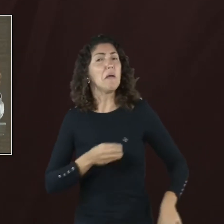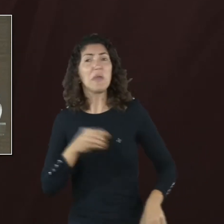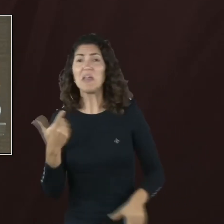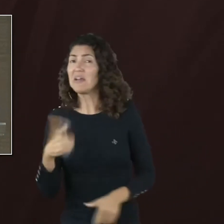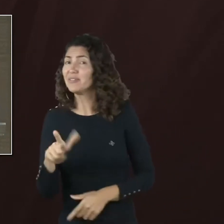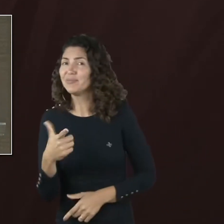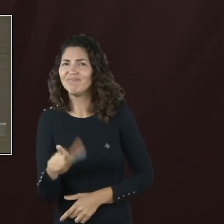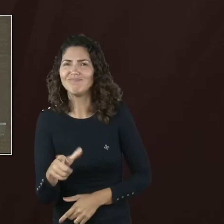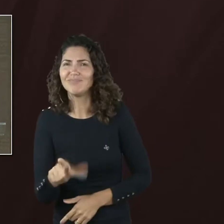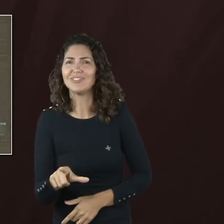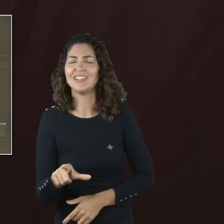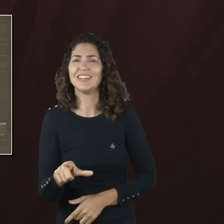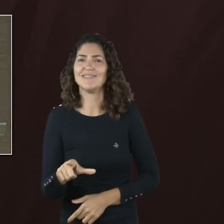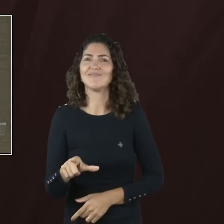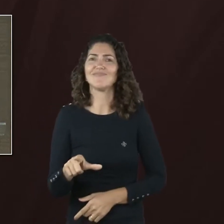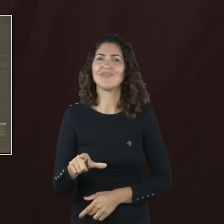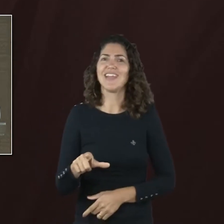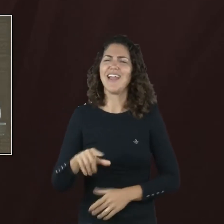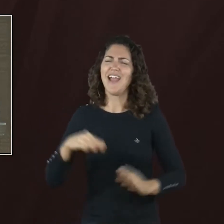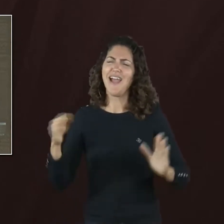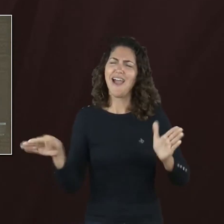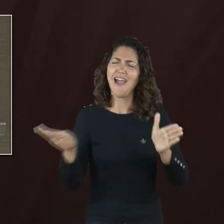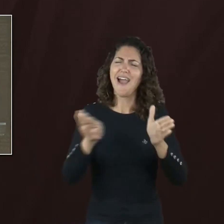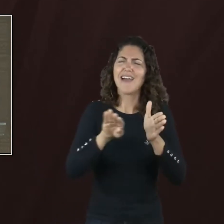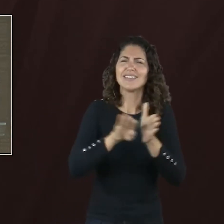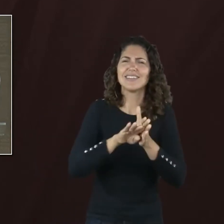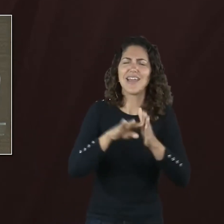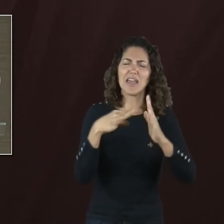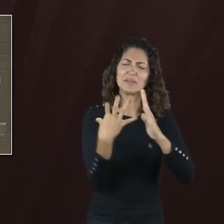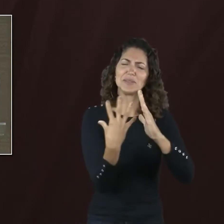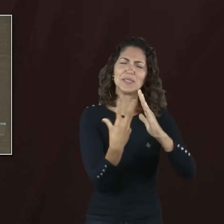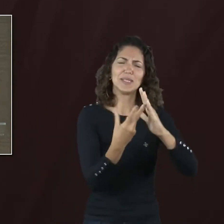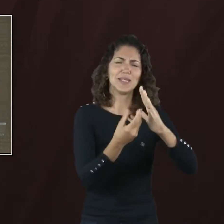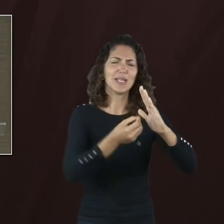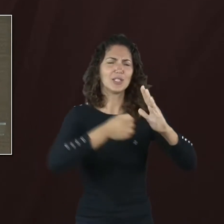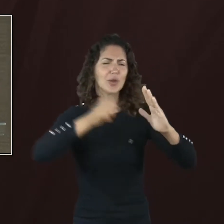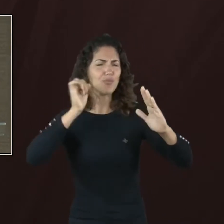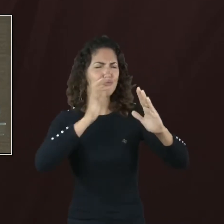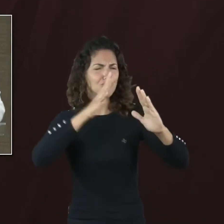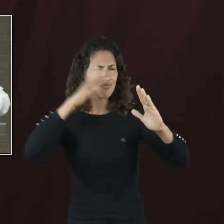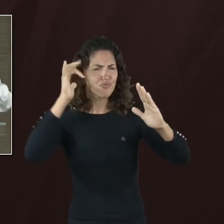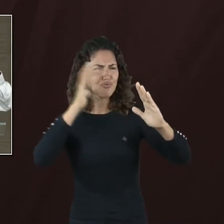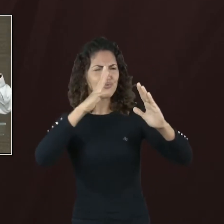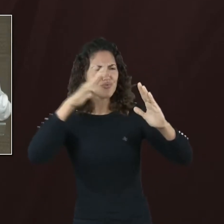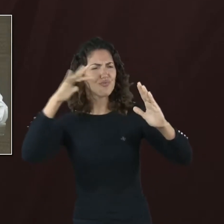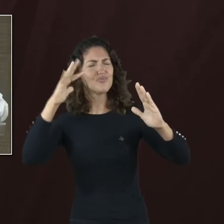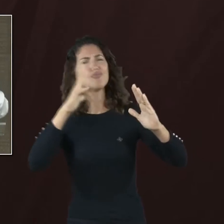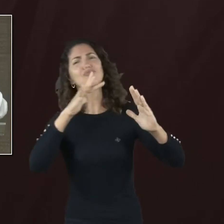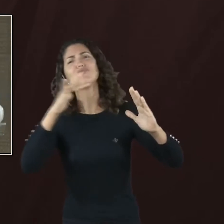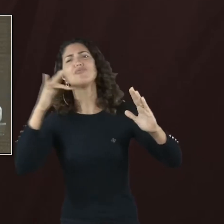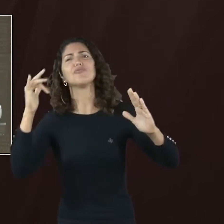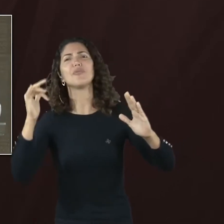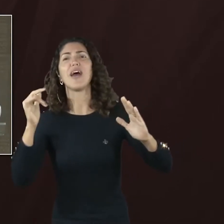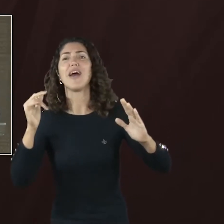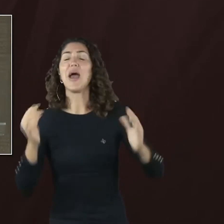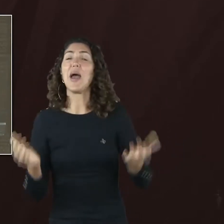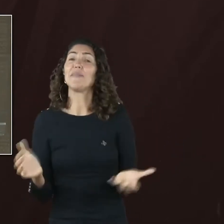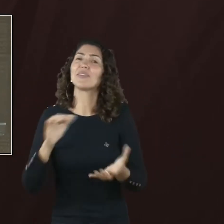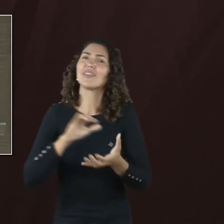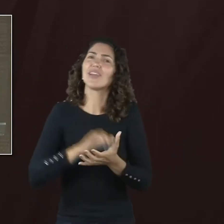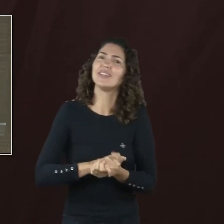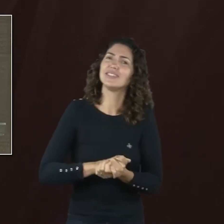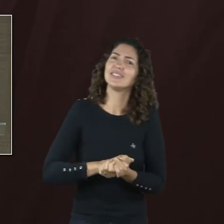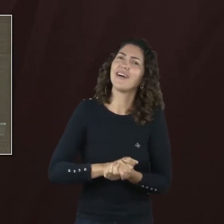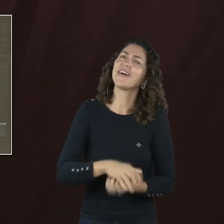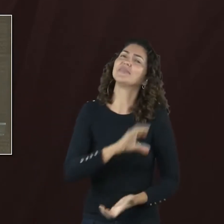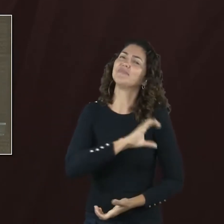igreja gloriosa, para que possa se casar com Isaac, com Cristo. Esse é o trabalho do